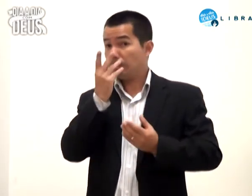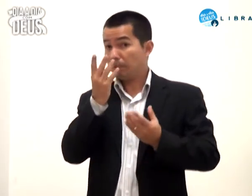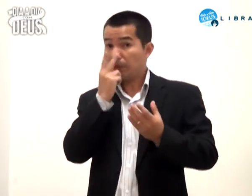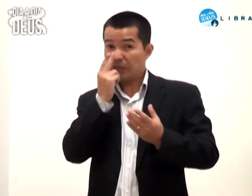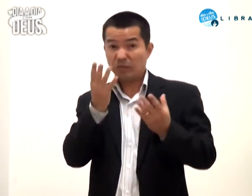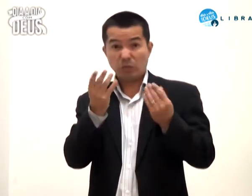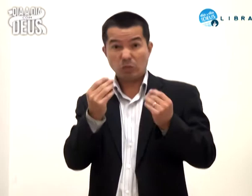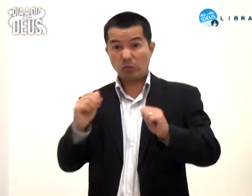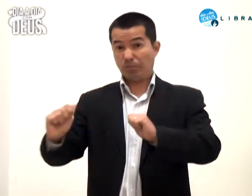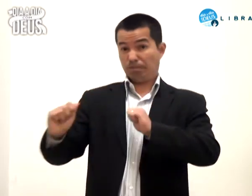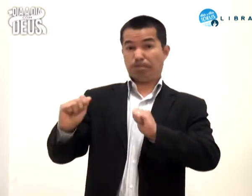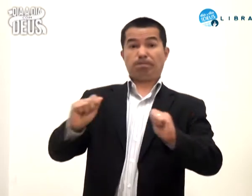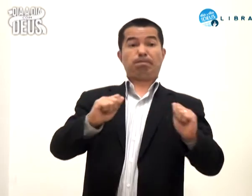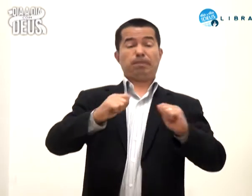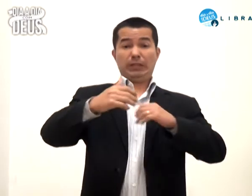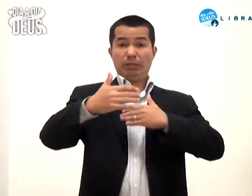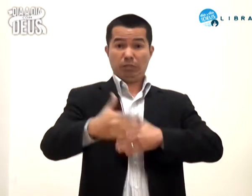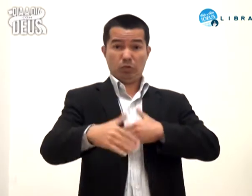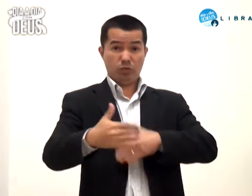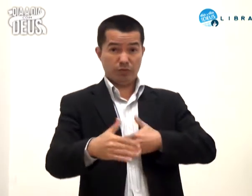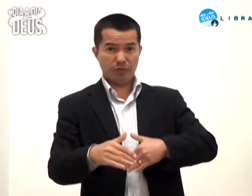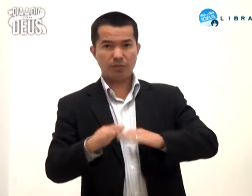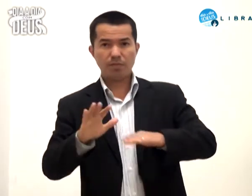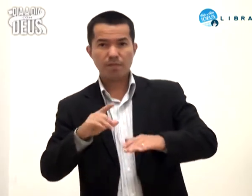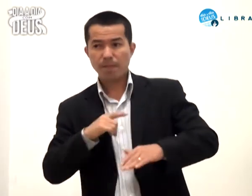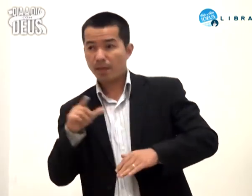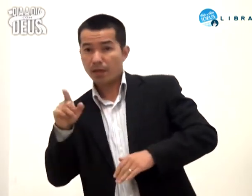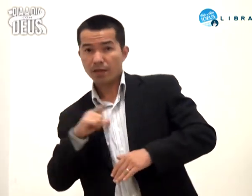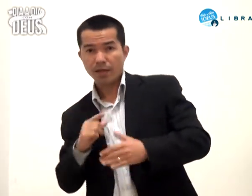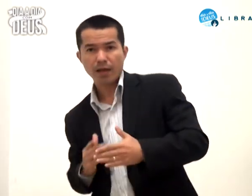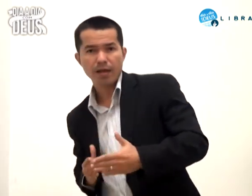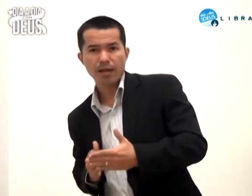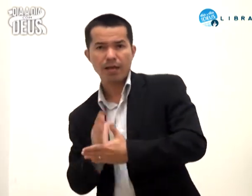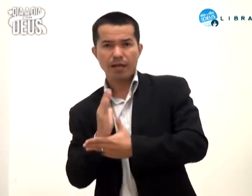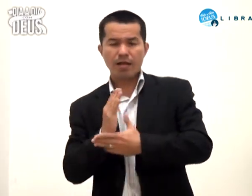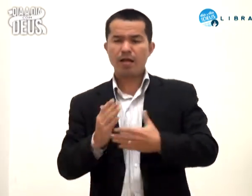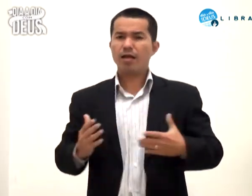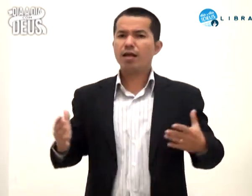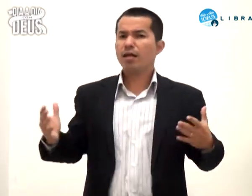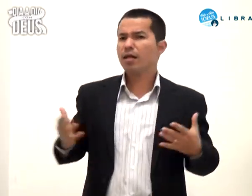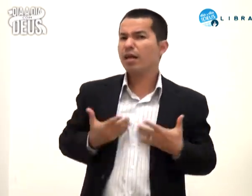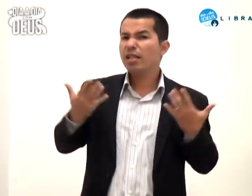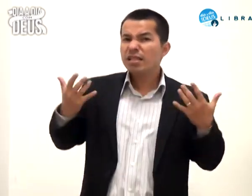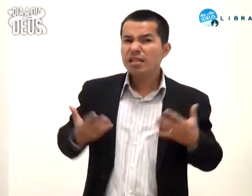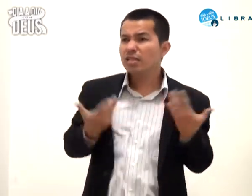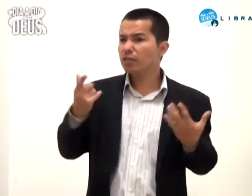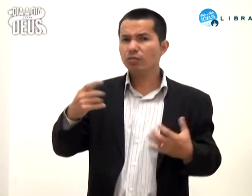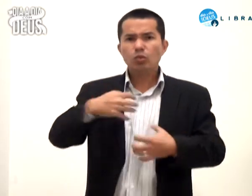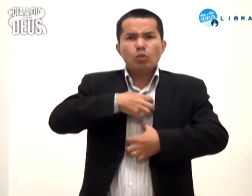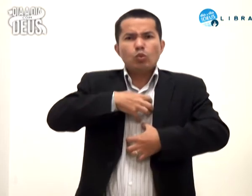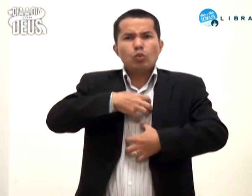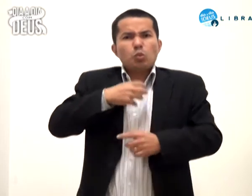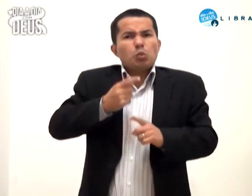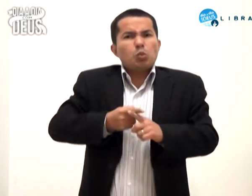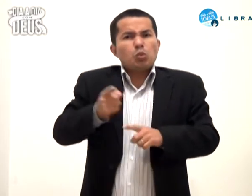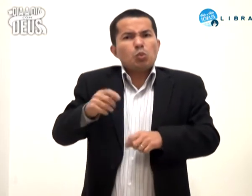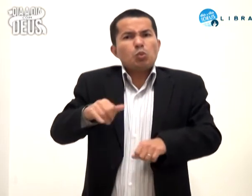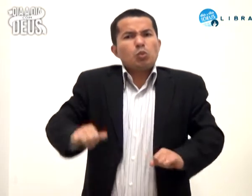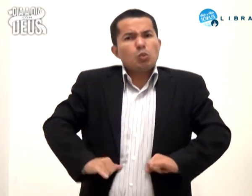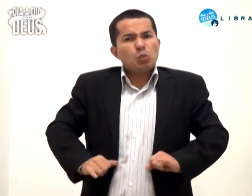muito provados pelas aflições porque têm passado, mas a alegria deles foi